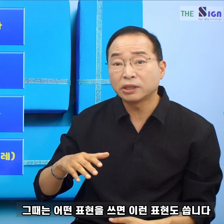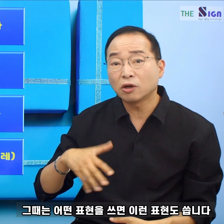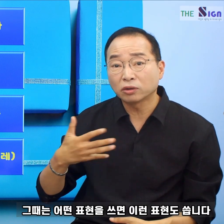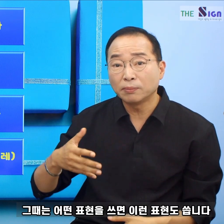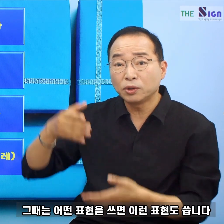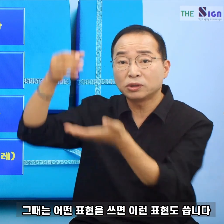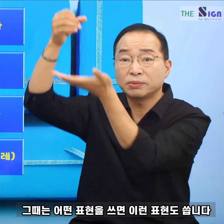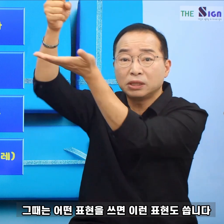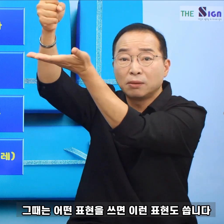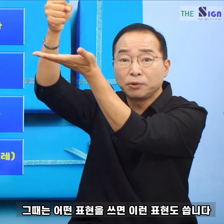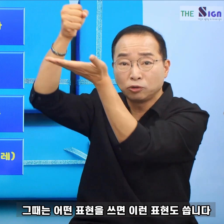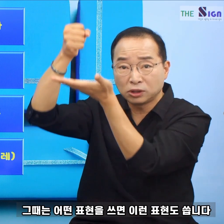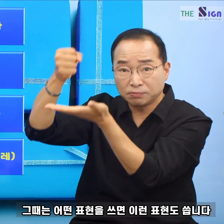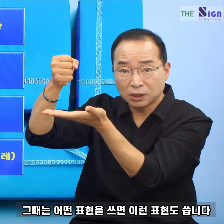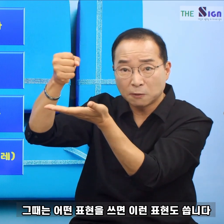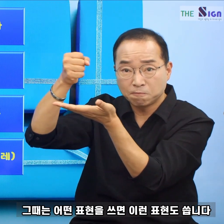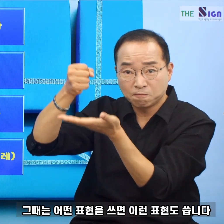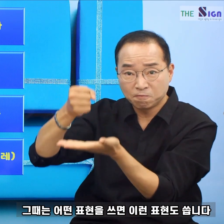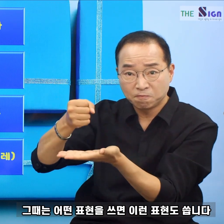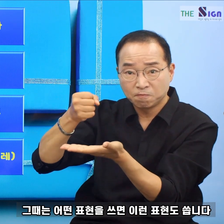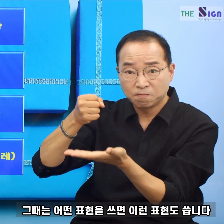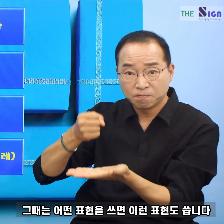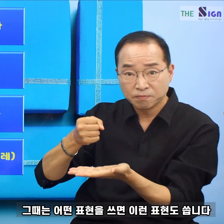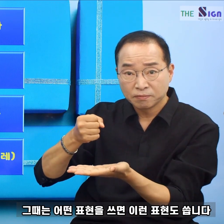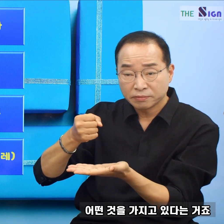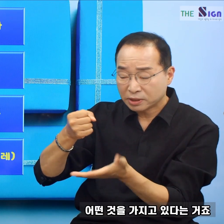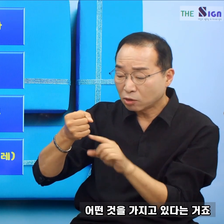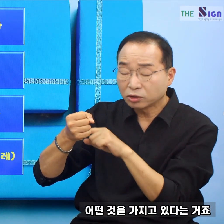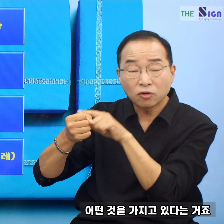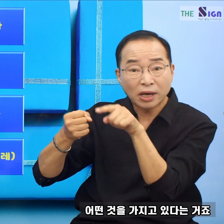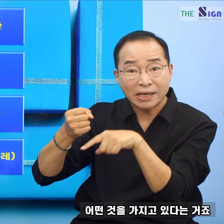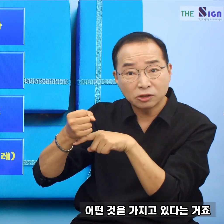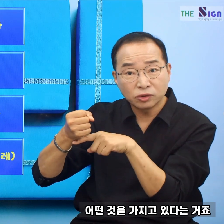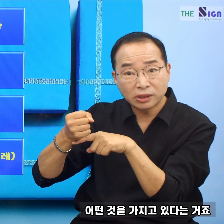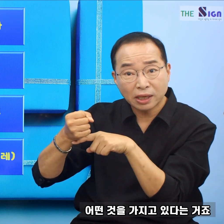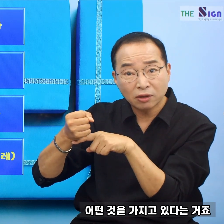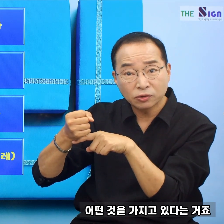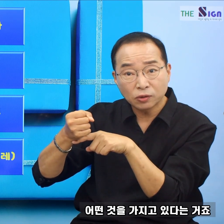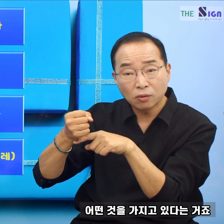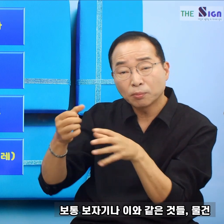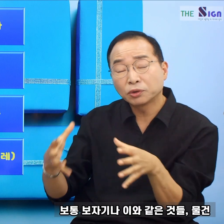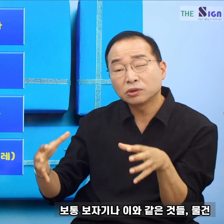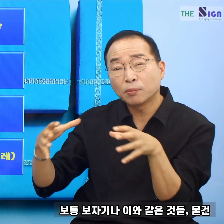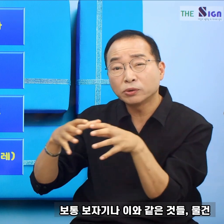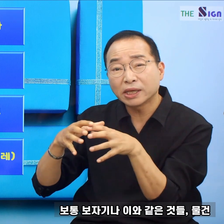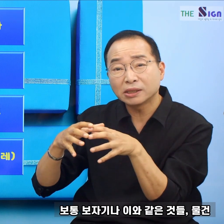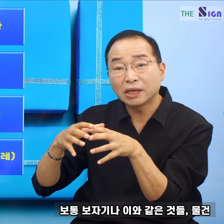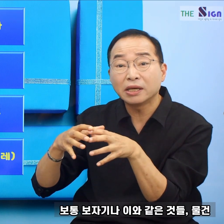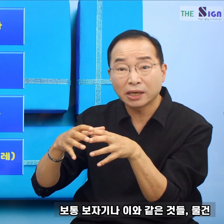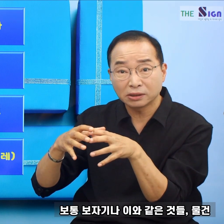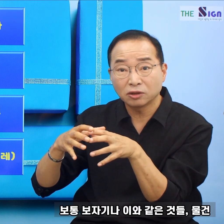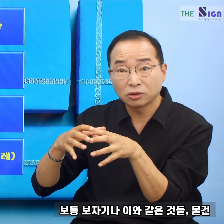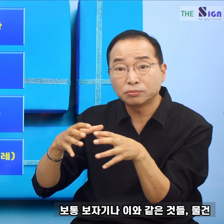어떤 표현이 있으면 이런 표현도 씁니다. 제가 어떤 거 가지고 있다라는 거죠. 보통 이제 보자기나 이와 같은 것도